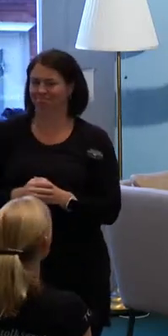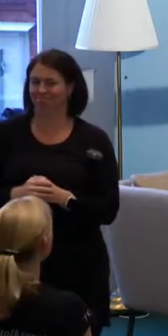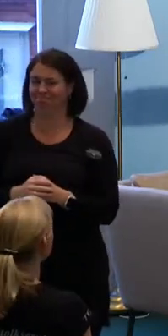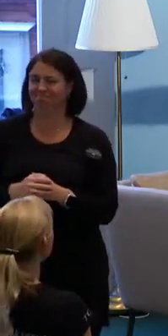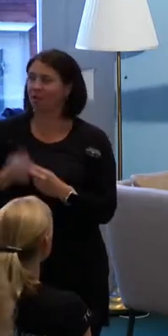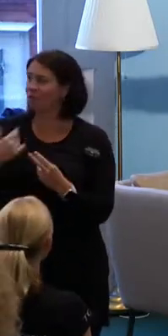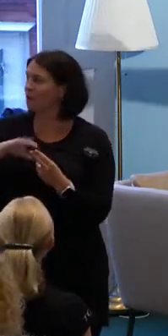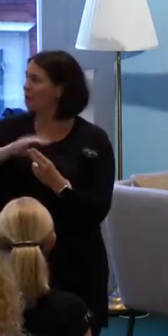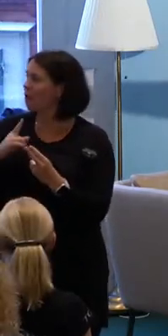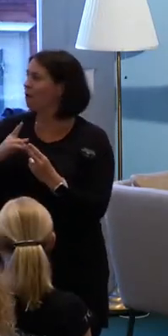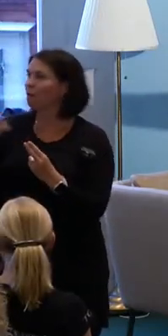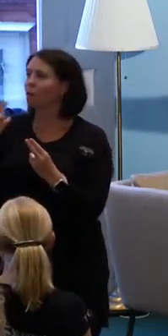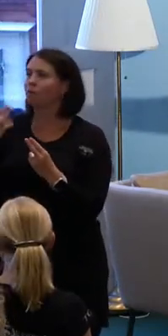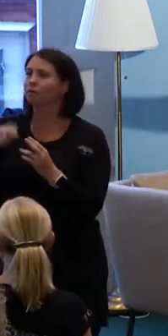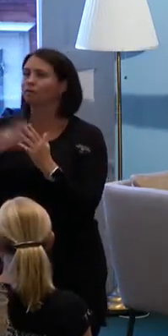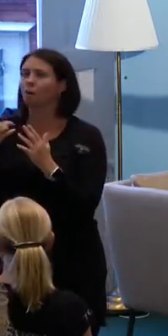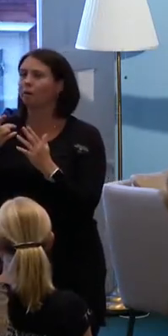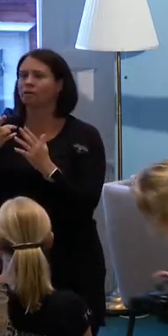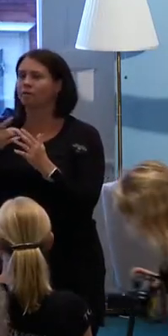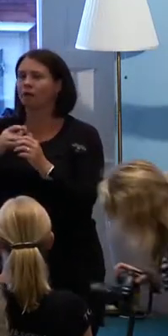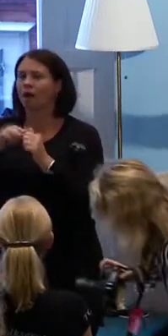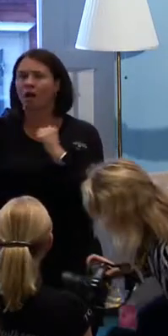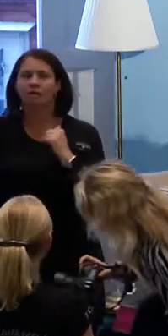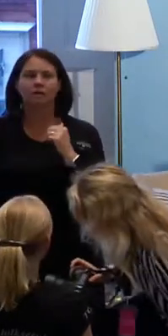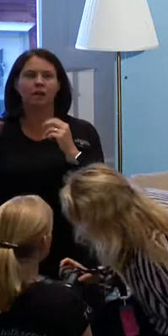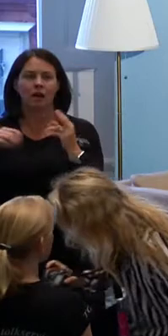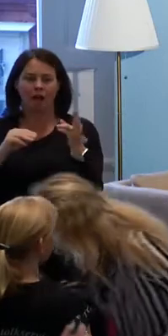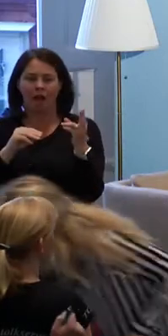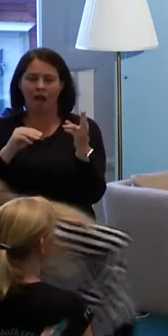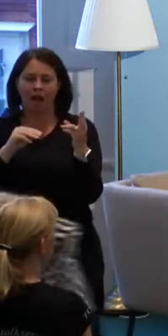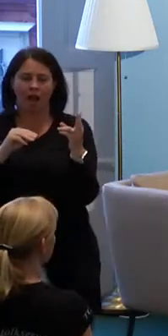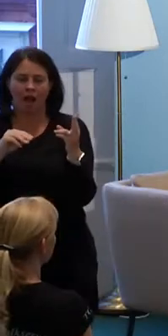har vi mer ännu längre ifrån än Uppsala?